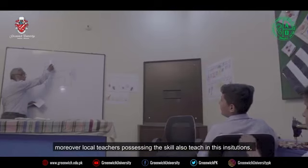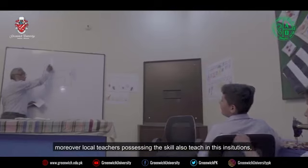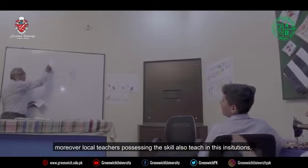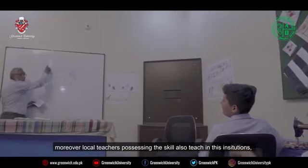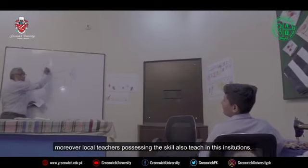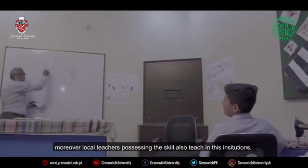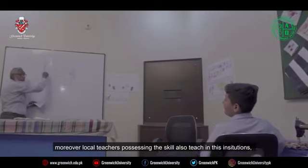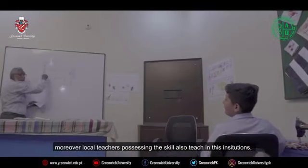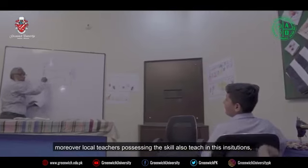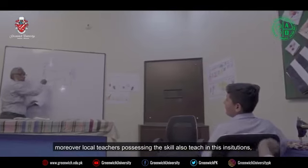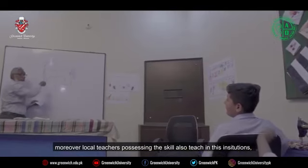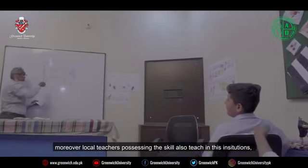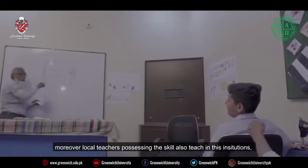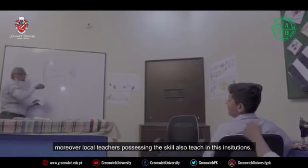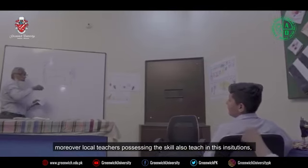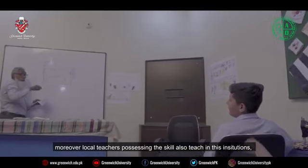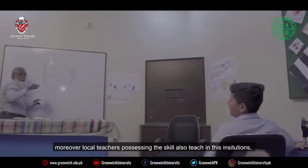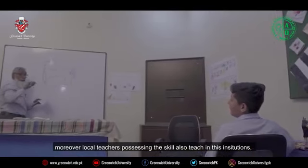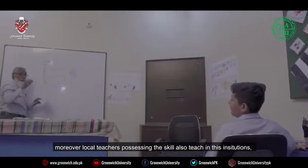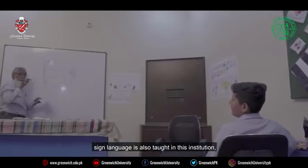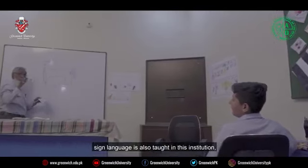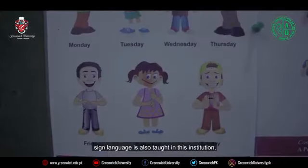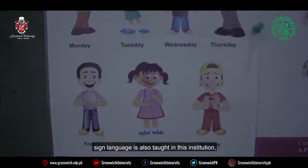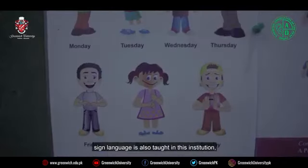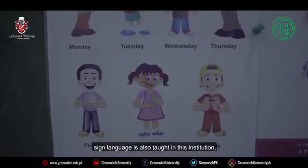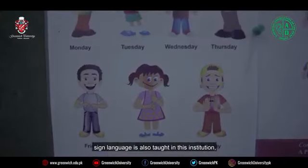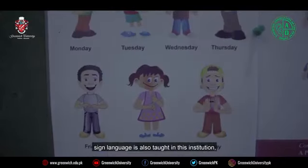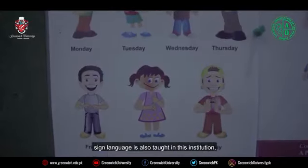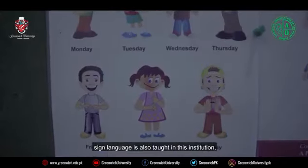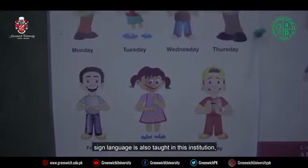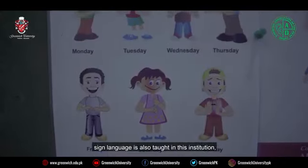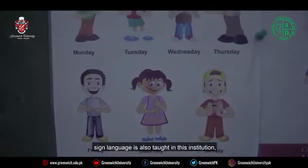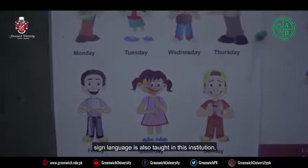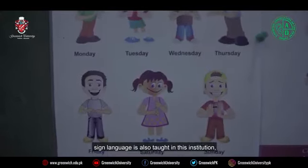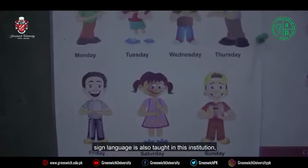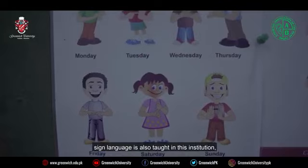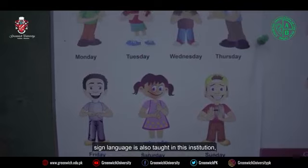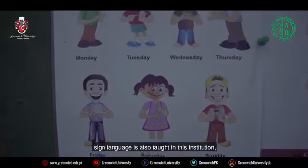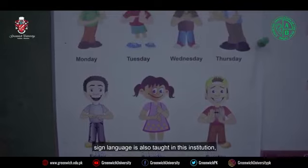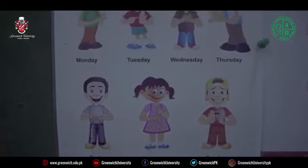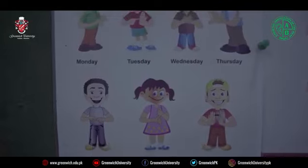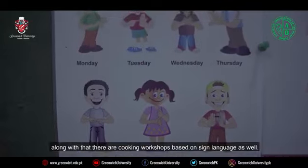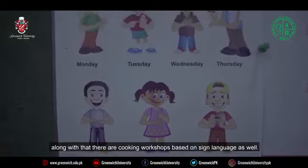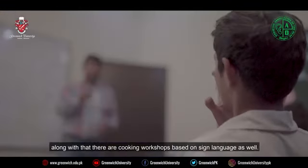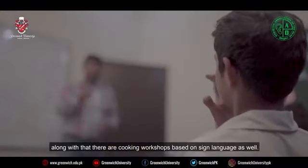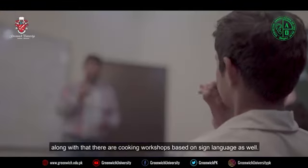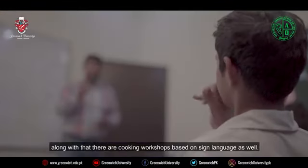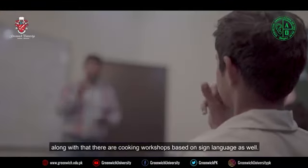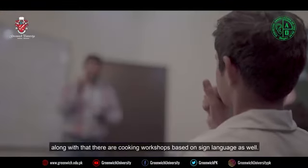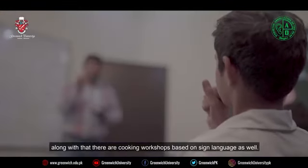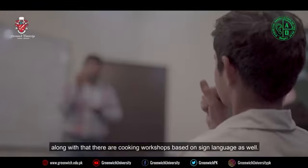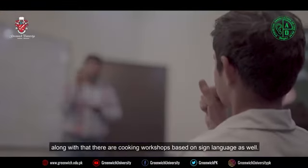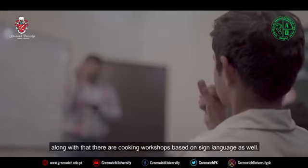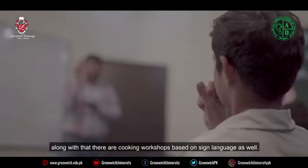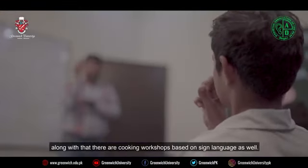के बच्चों को पढ़ाने में महारत रखते हैं। यहाँ हम इशारों की ज़बान भी सिखाते हैं। यहाँ पर एक मुकम्मल इशारों की